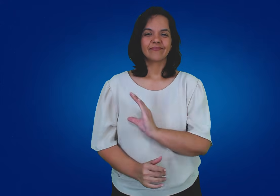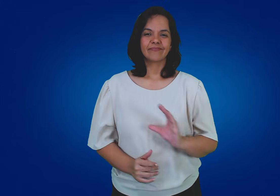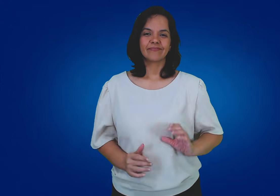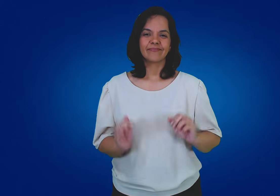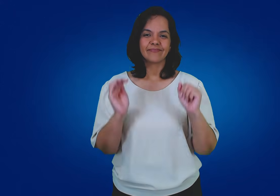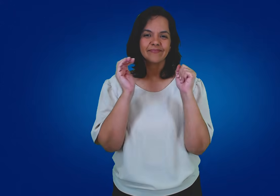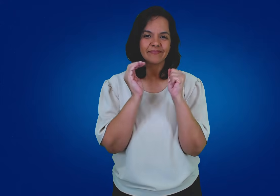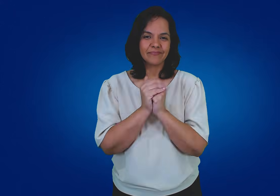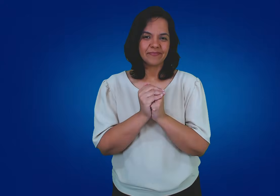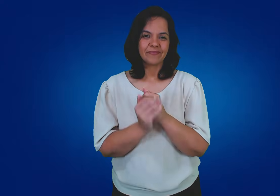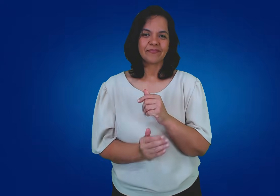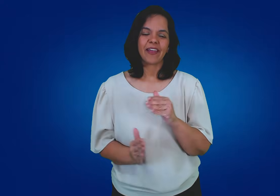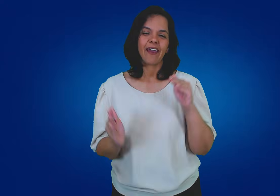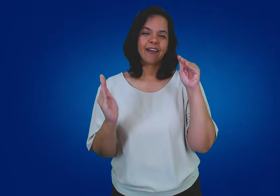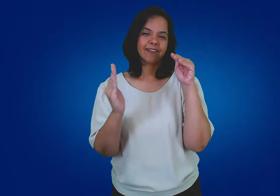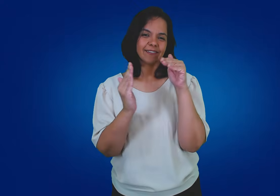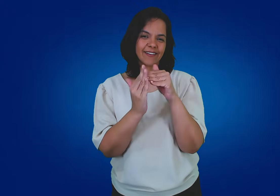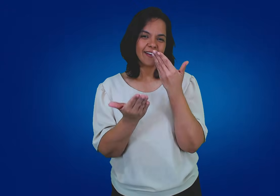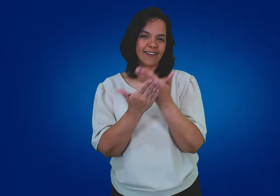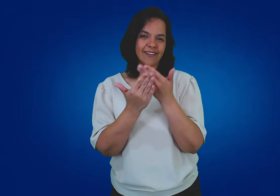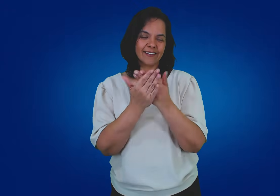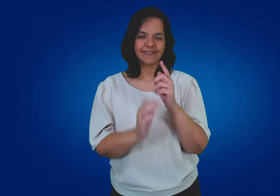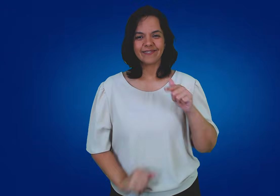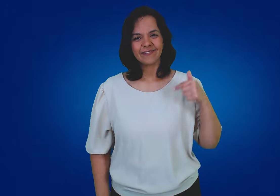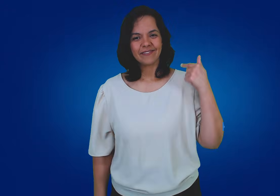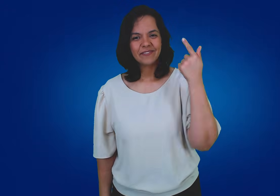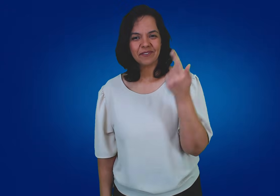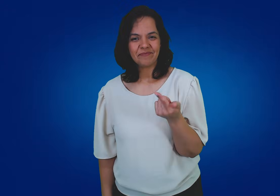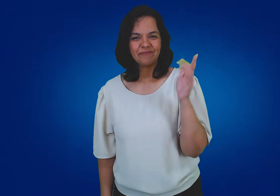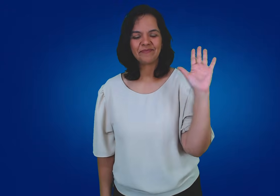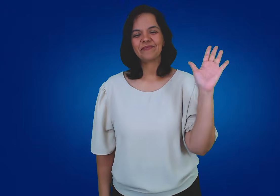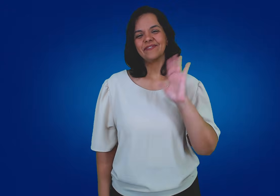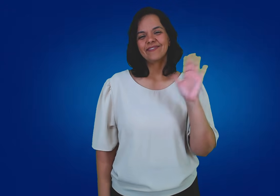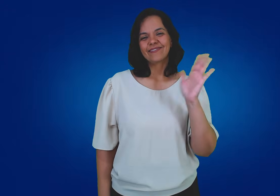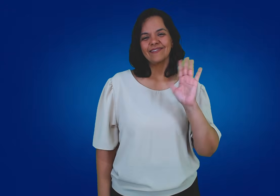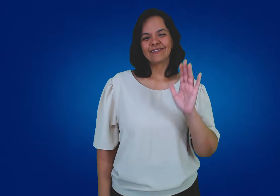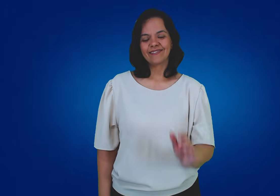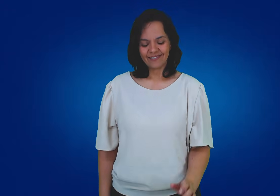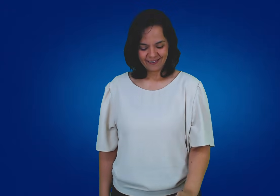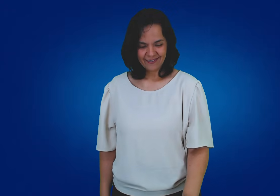Jesus Cristo. Amém. Até a próxima aula. Tchau, tchau.